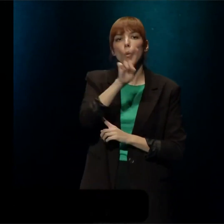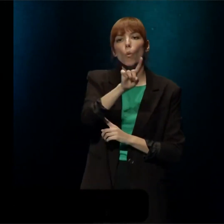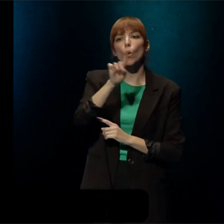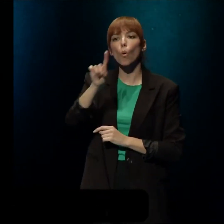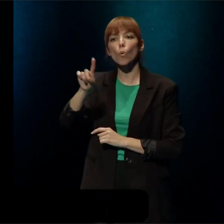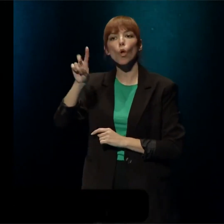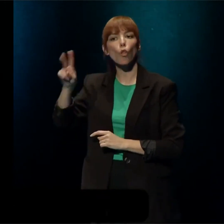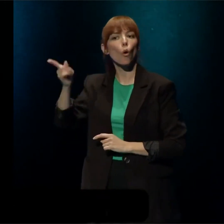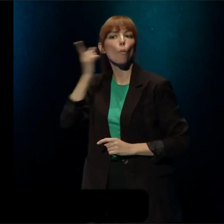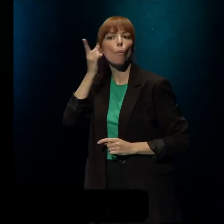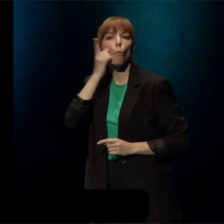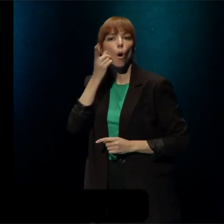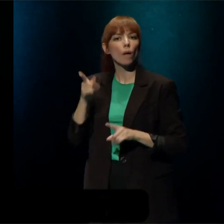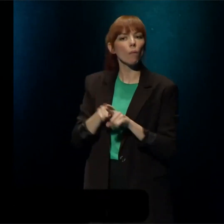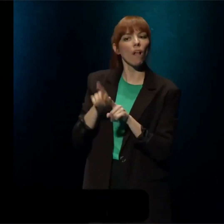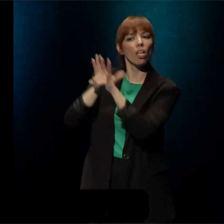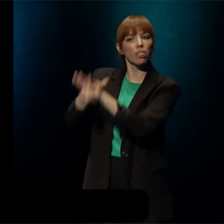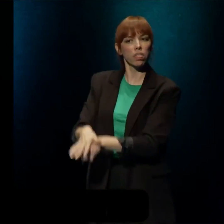discriminaciones.